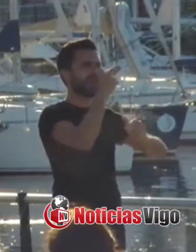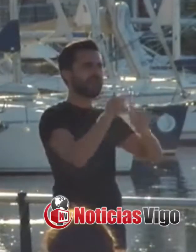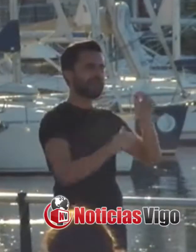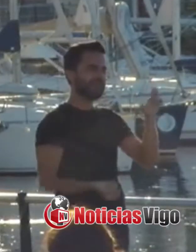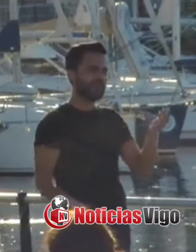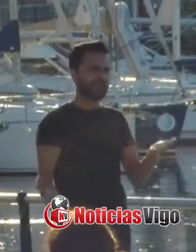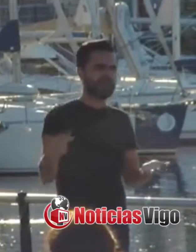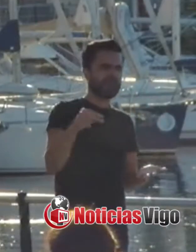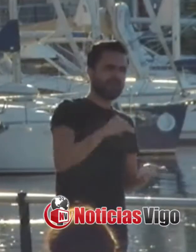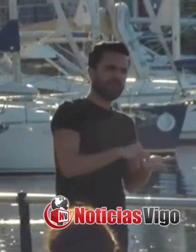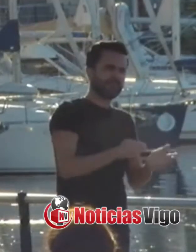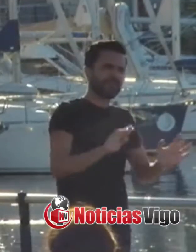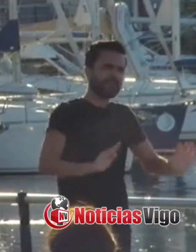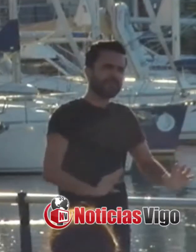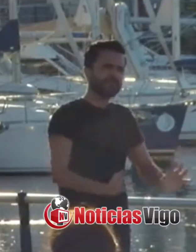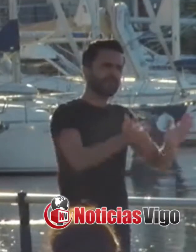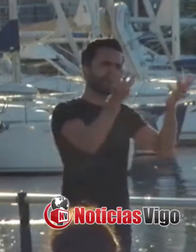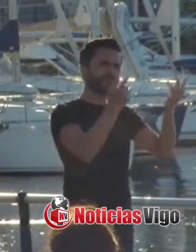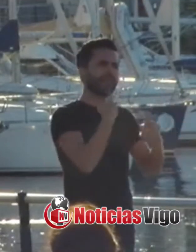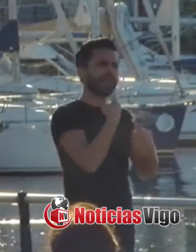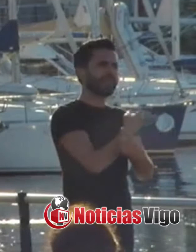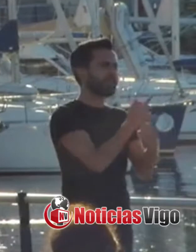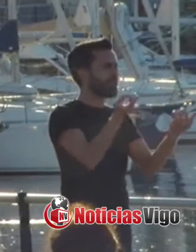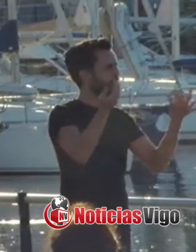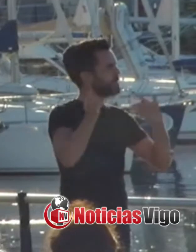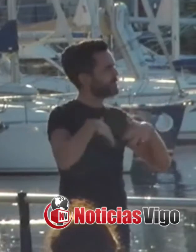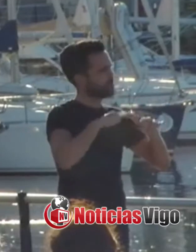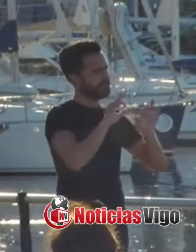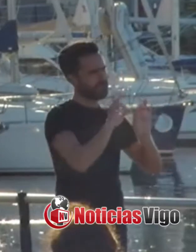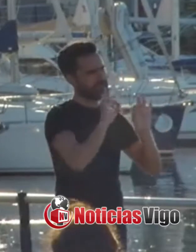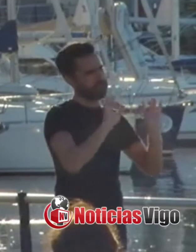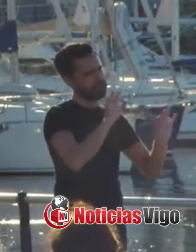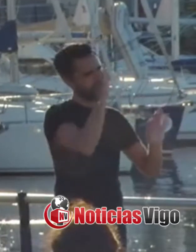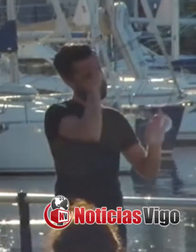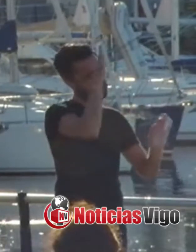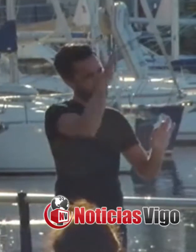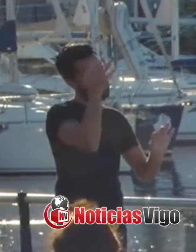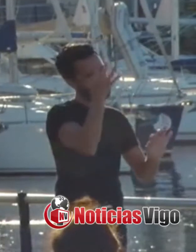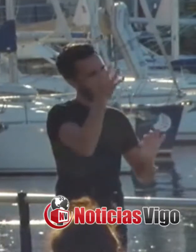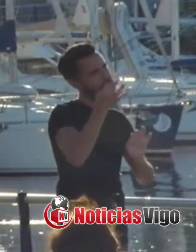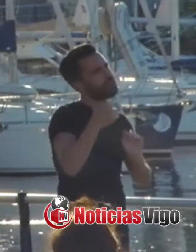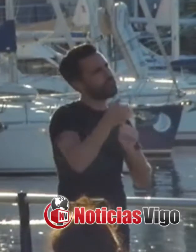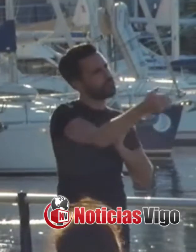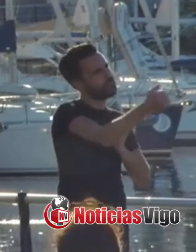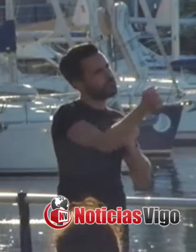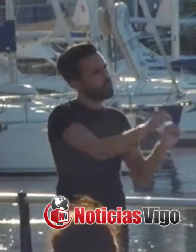e decir que xa está ben e que temos que defender o futuro.